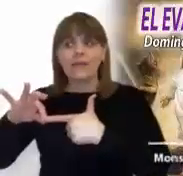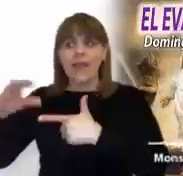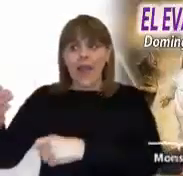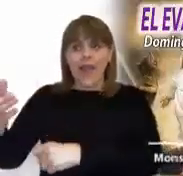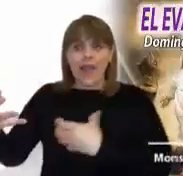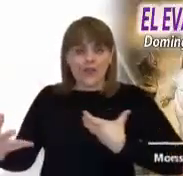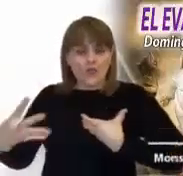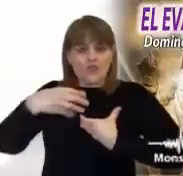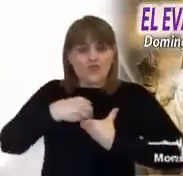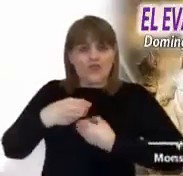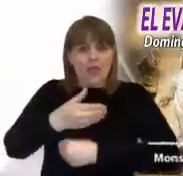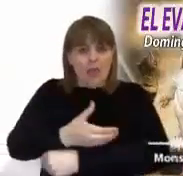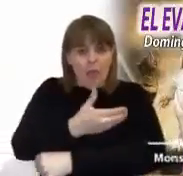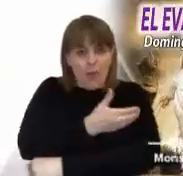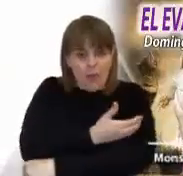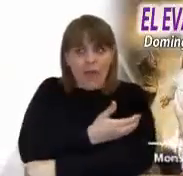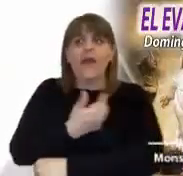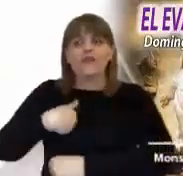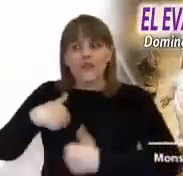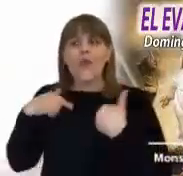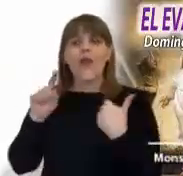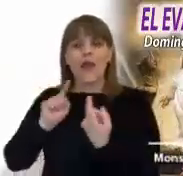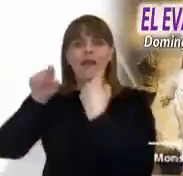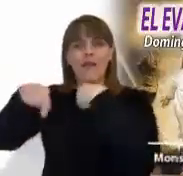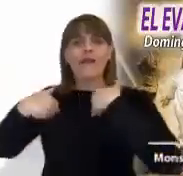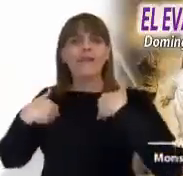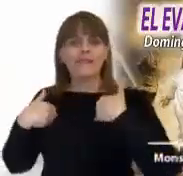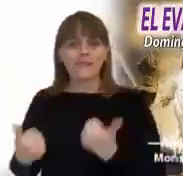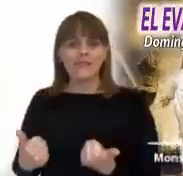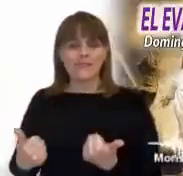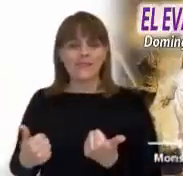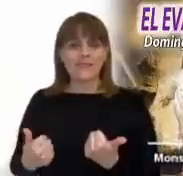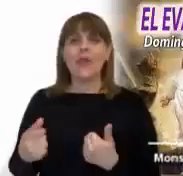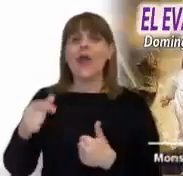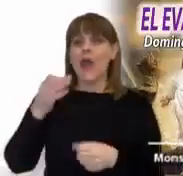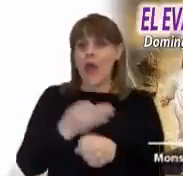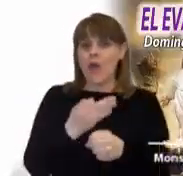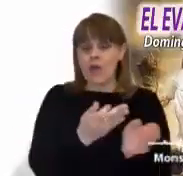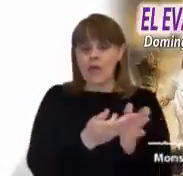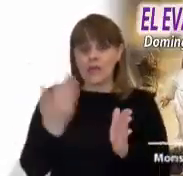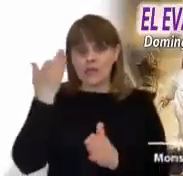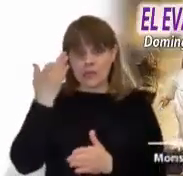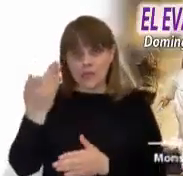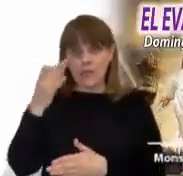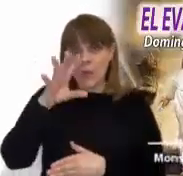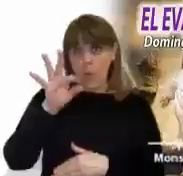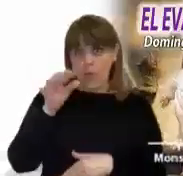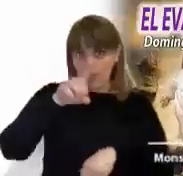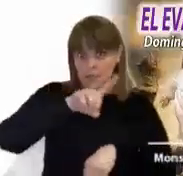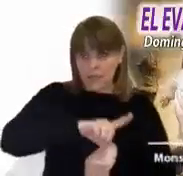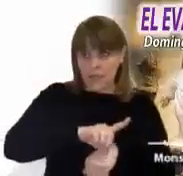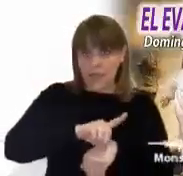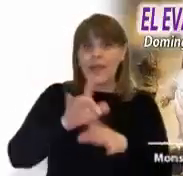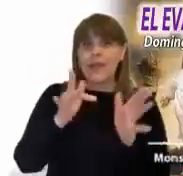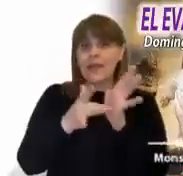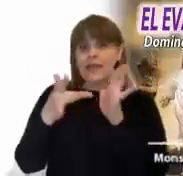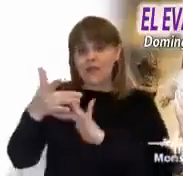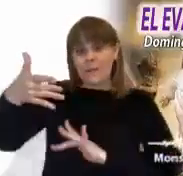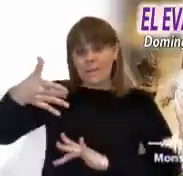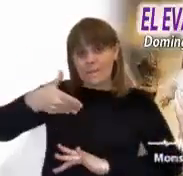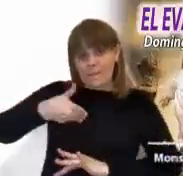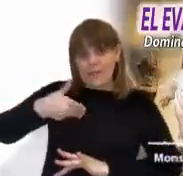compañía, podremos comprenderlo. Hoy también, en esta Cuaresma, nos invita Jesús a